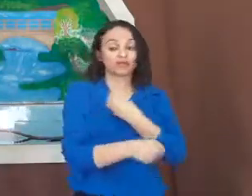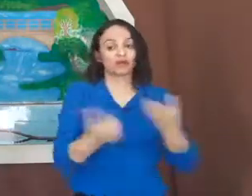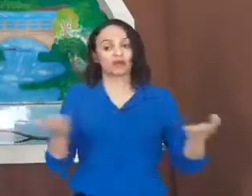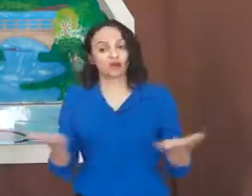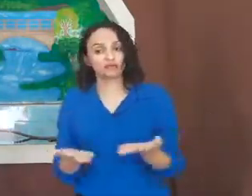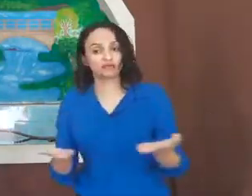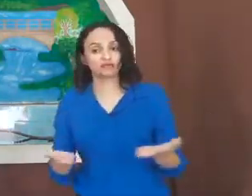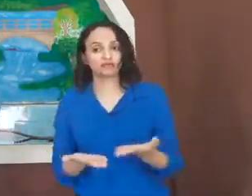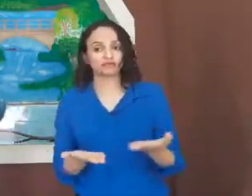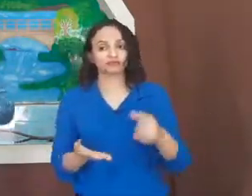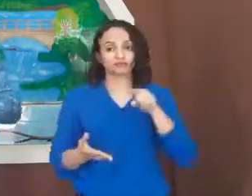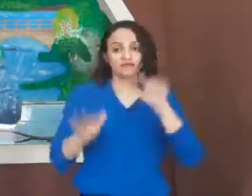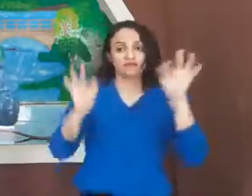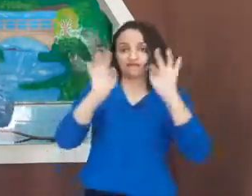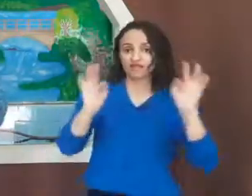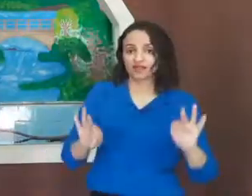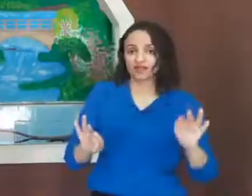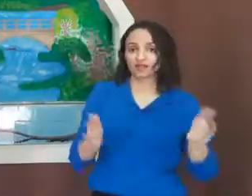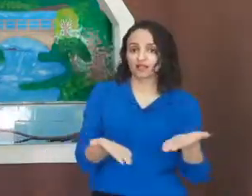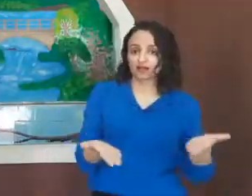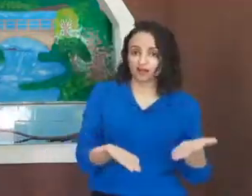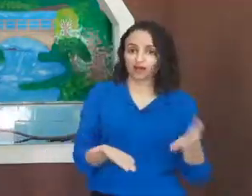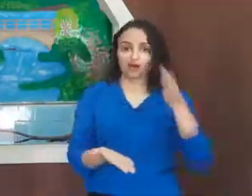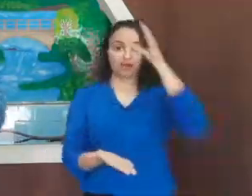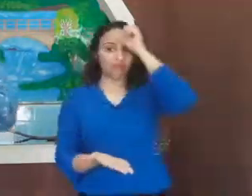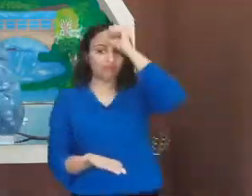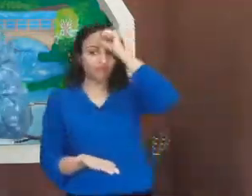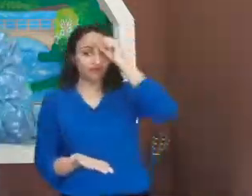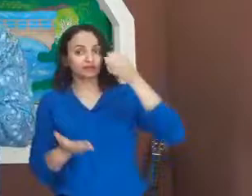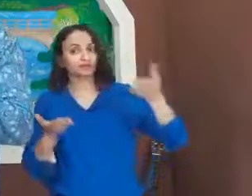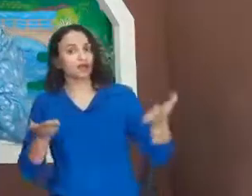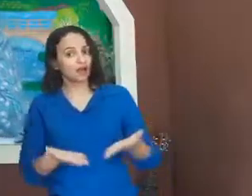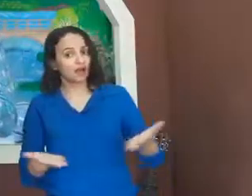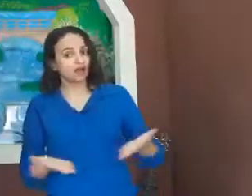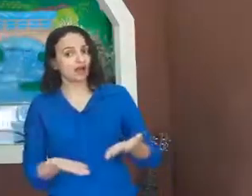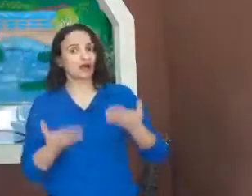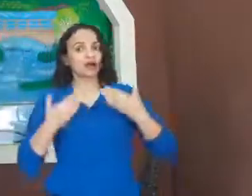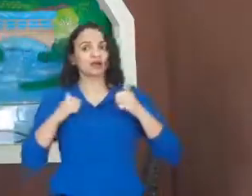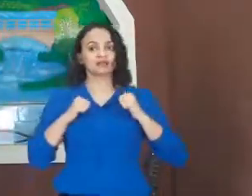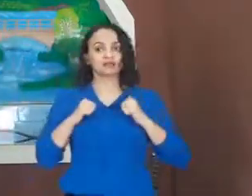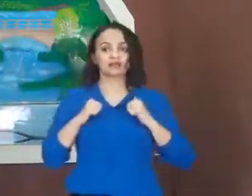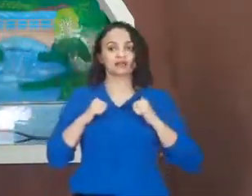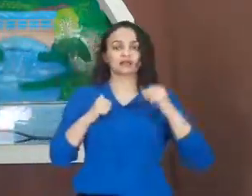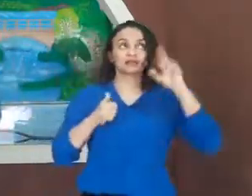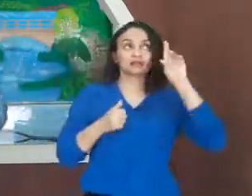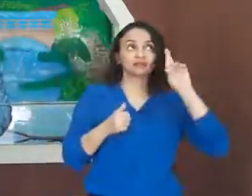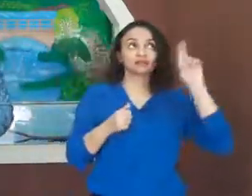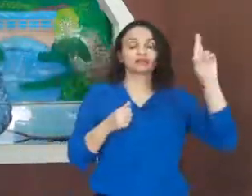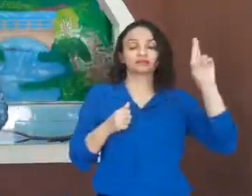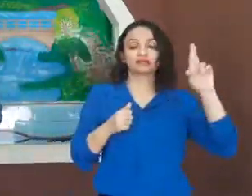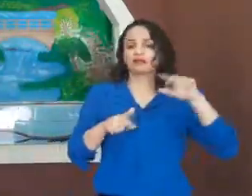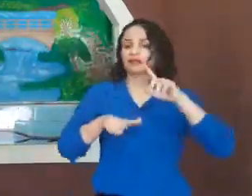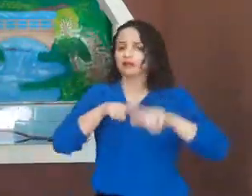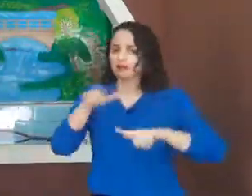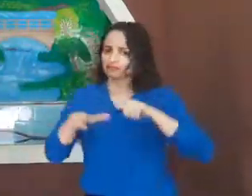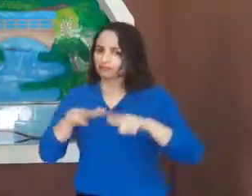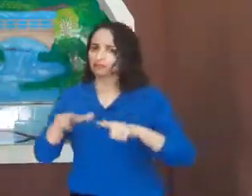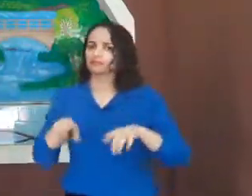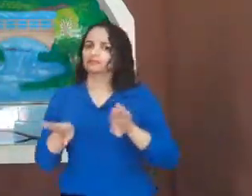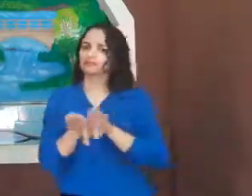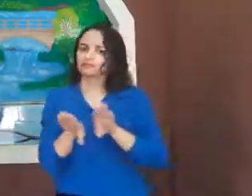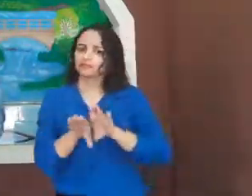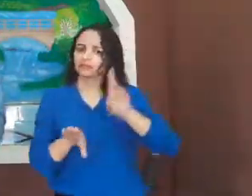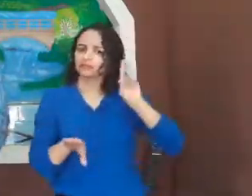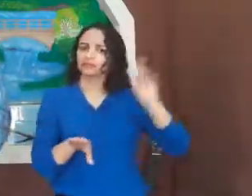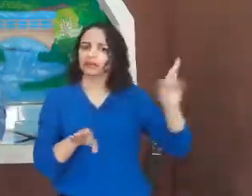Se é de desfrutar, desfrute no Senhor. Se é de aprender, aprenda no Senhor. Se é de descansar, descanse no Senhor. Se é de trabalhar, trabalhe no Senhor. Ou seja,